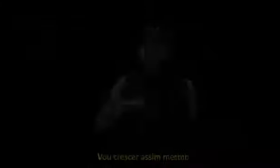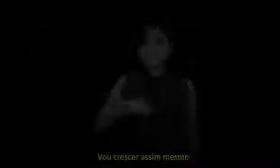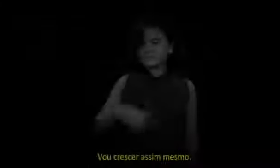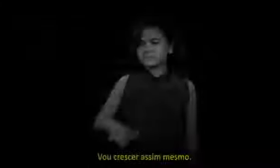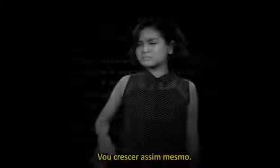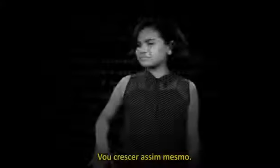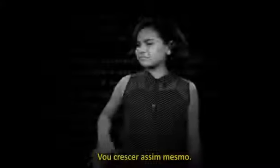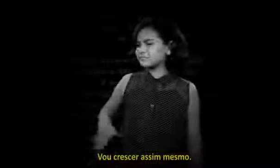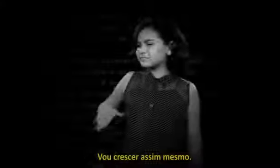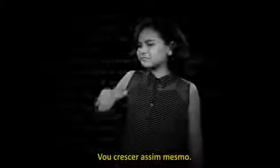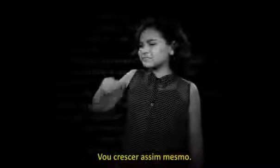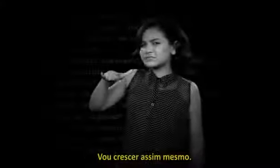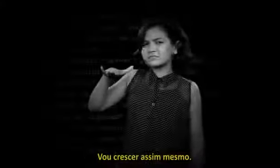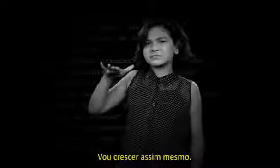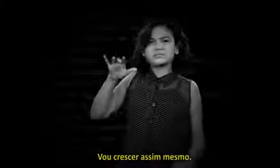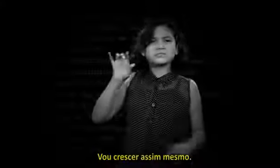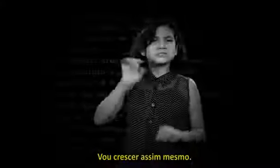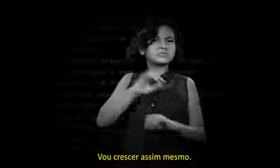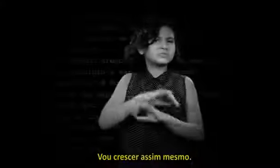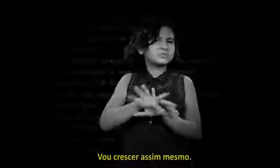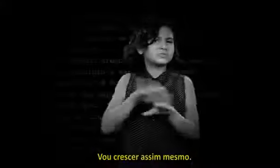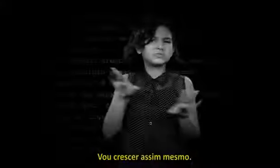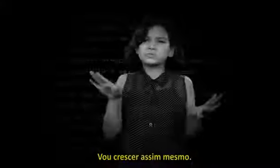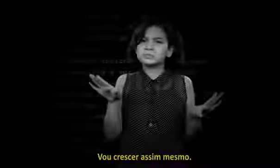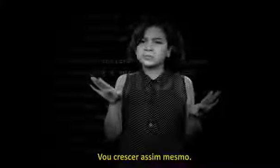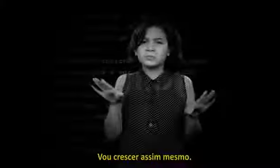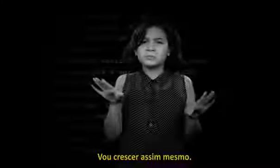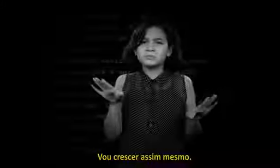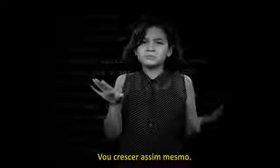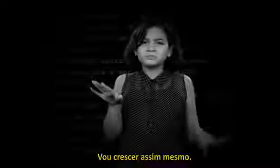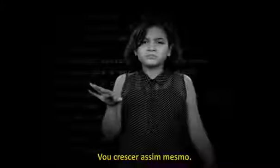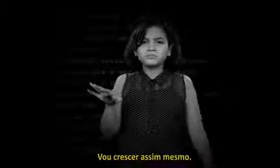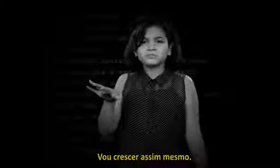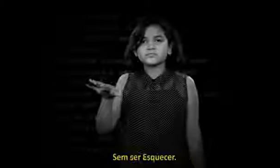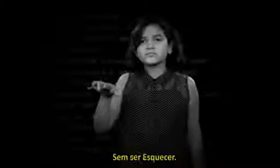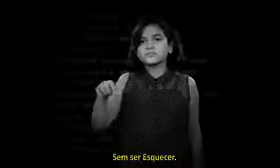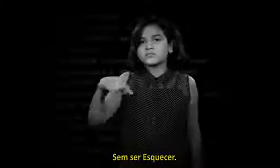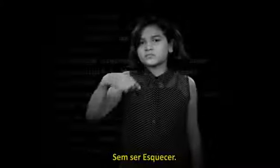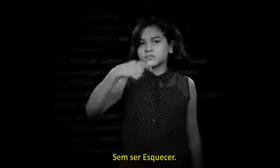Vou crescer assim mesmo. Sem ser. Esquecer.